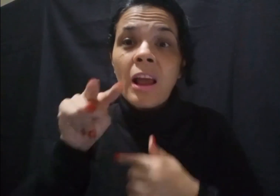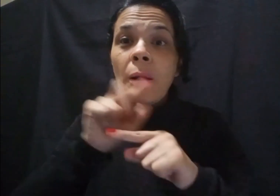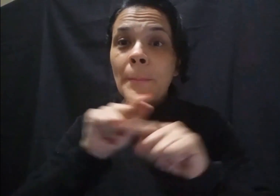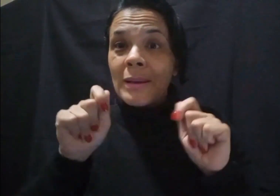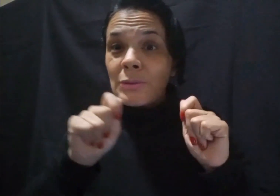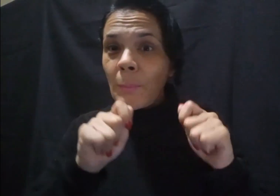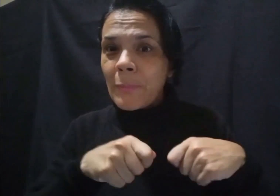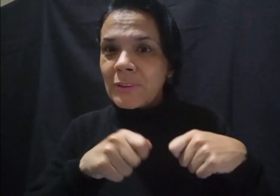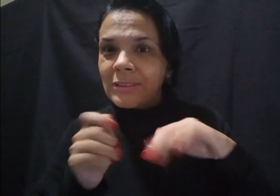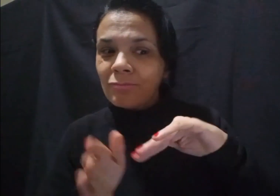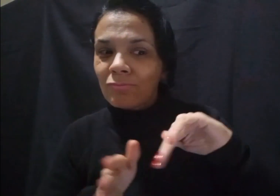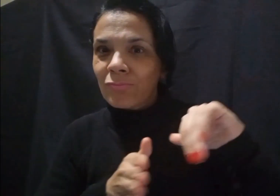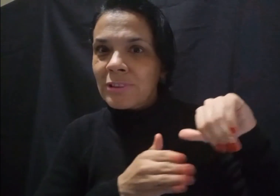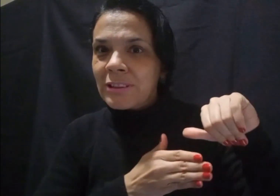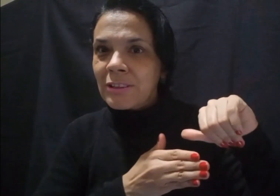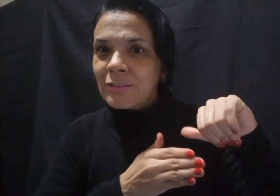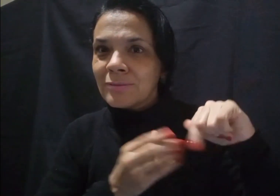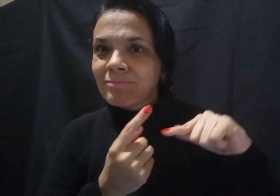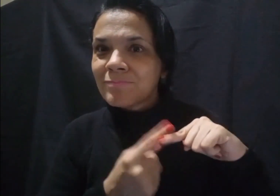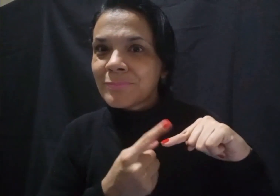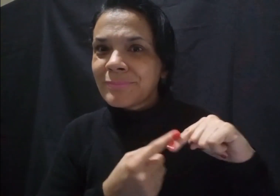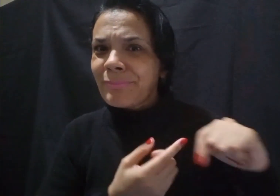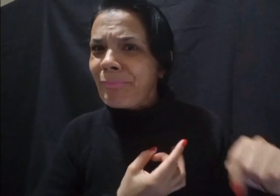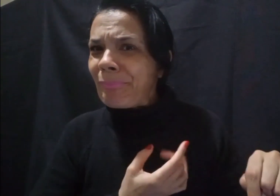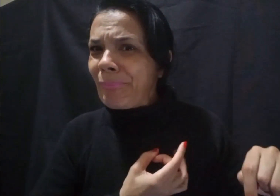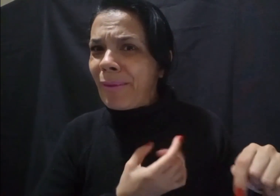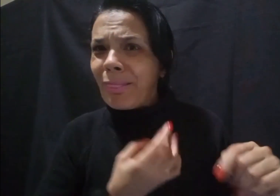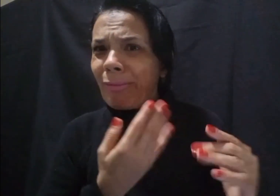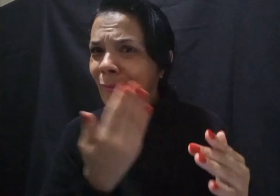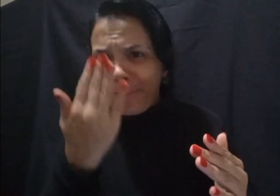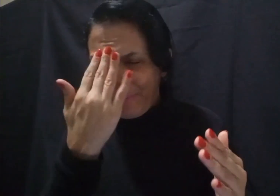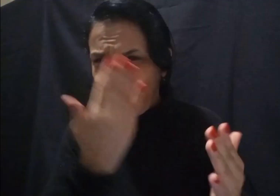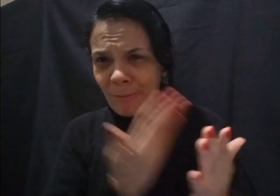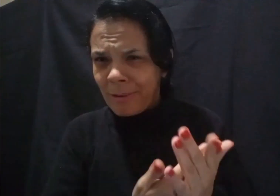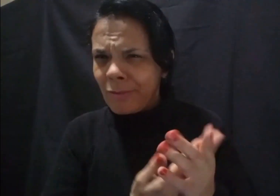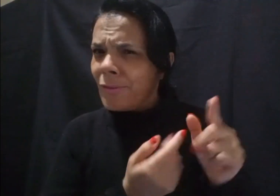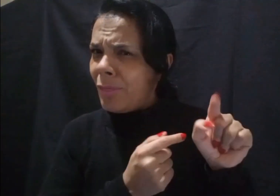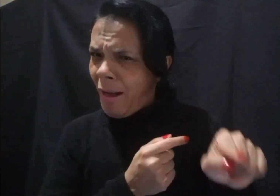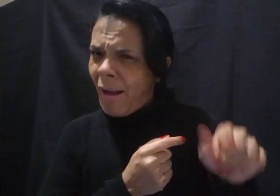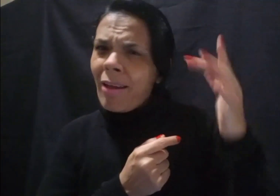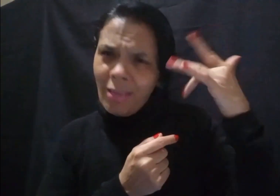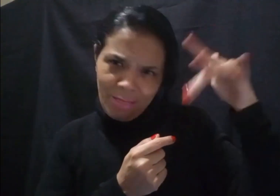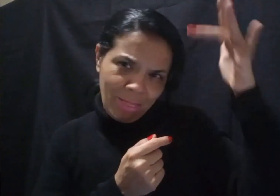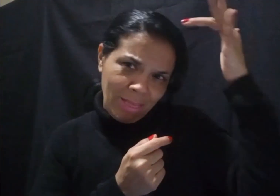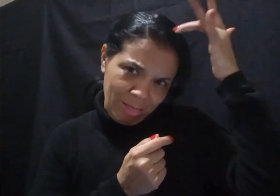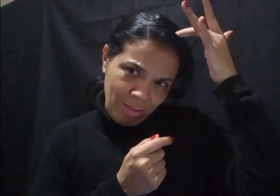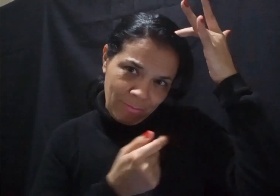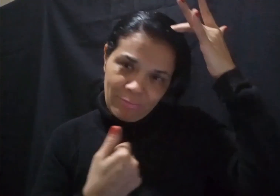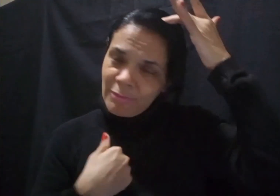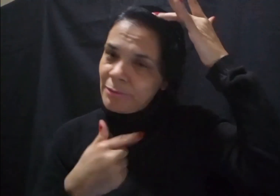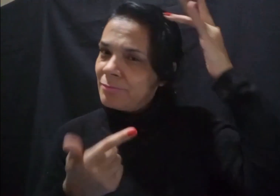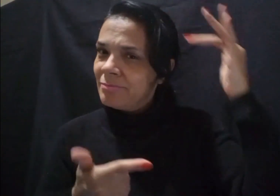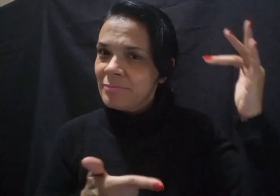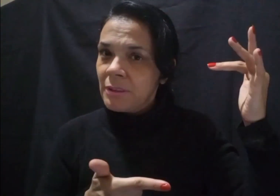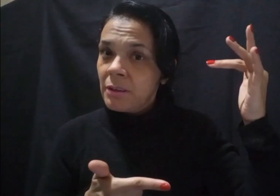por medo de não acreditarmos em nós mesmos, por achar que o outro tem o dom e nós nenhum. Quando